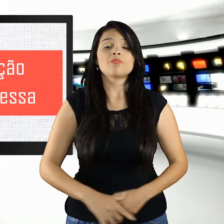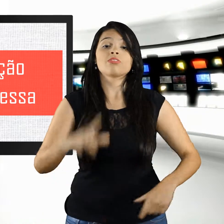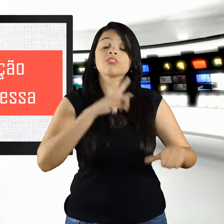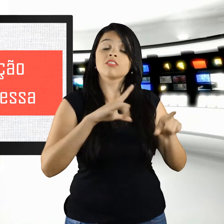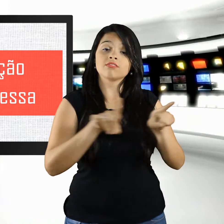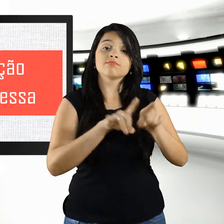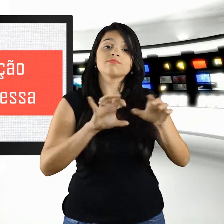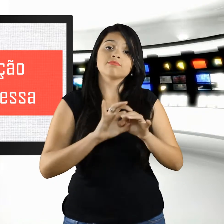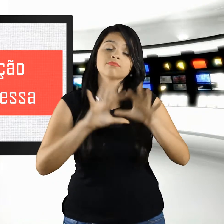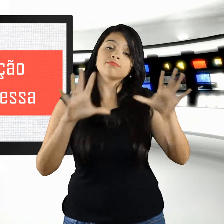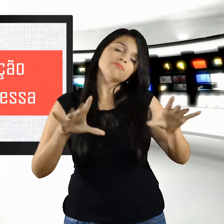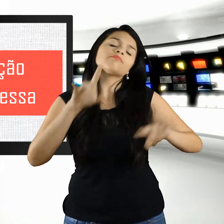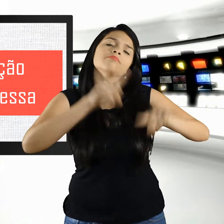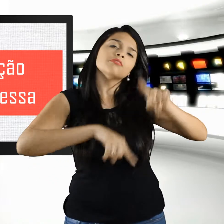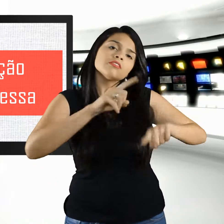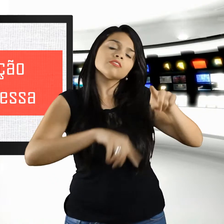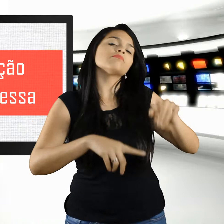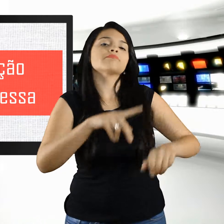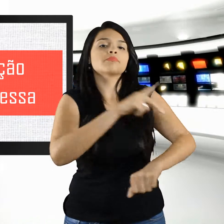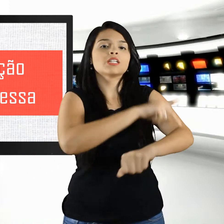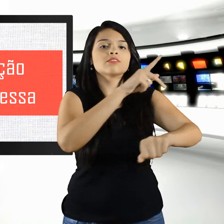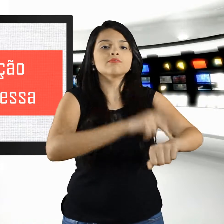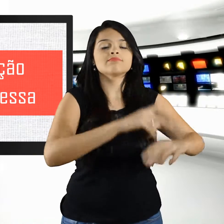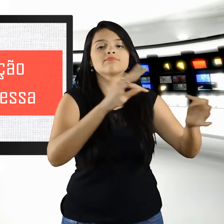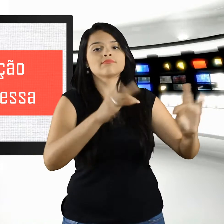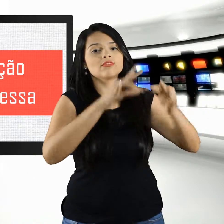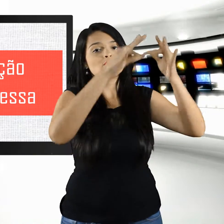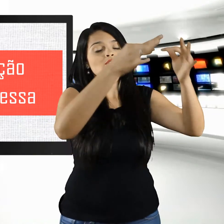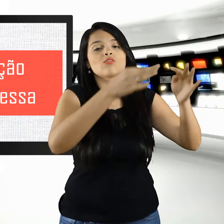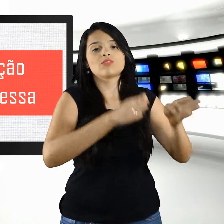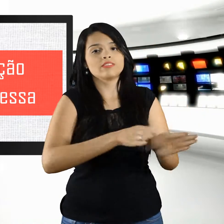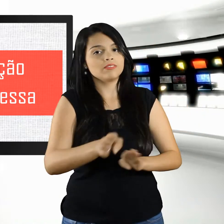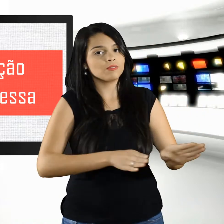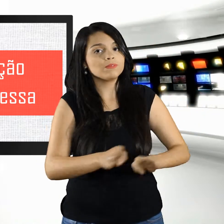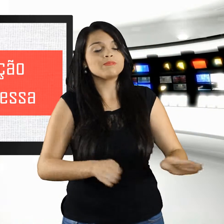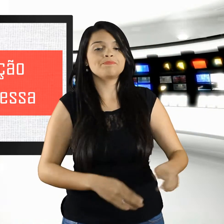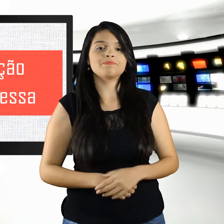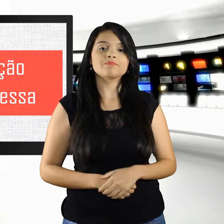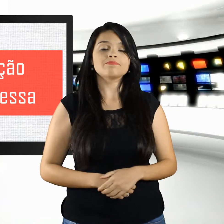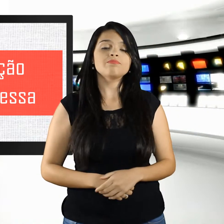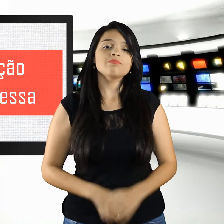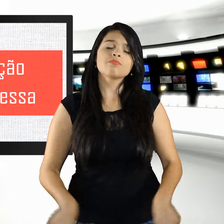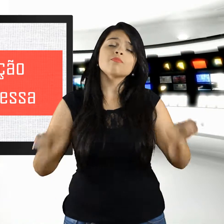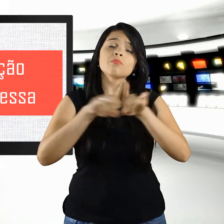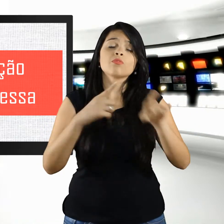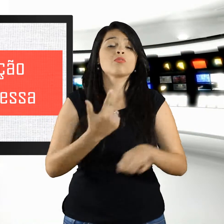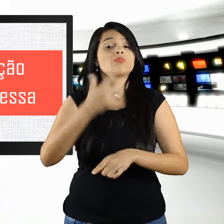Disponibilizaram materiais pedagógicos, tecnológicos e acessíveis. Outro aspecto enfatizado pelo